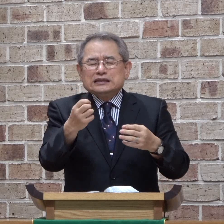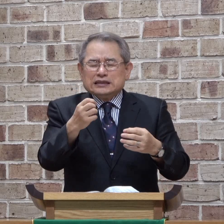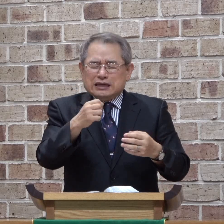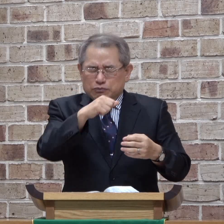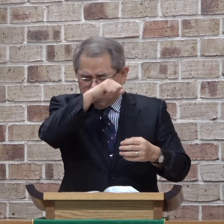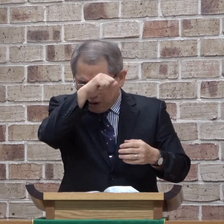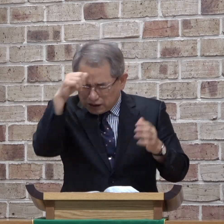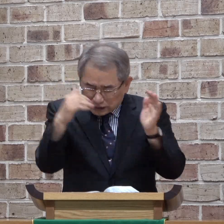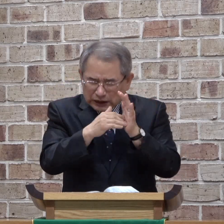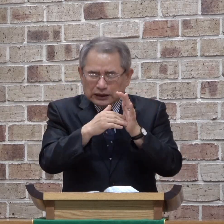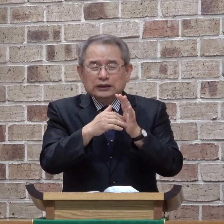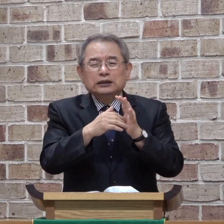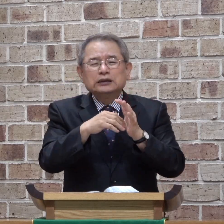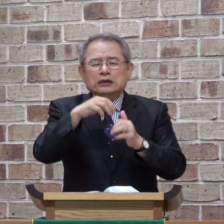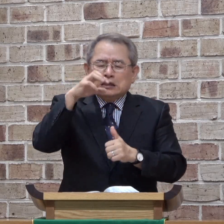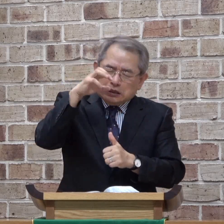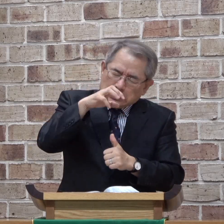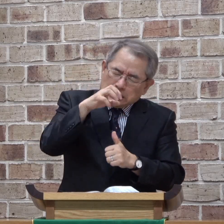받습니다. 여러분이 평생 동안